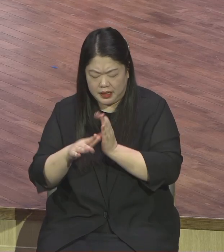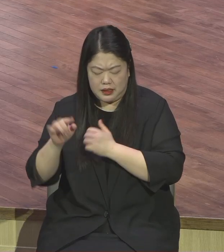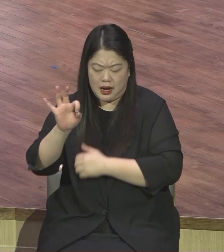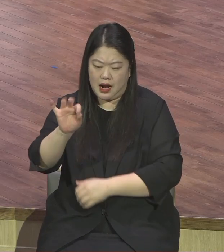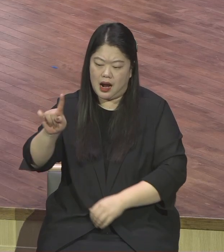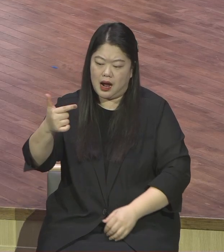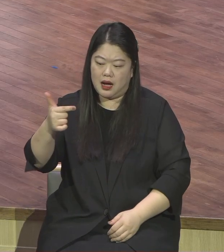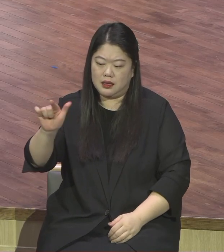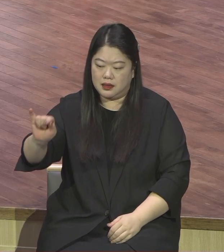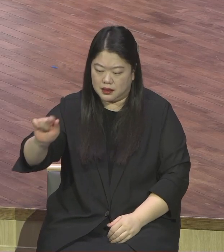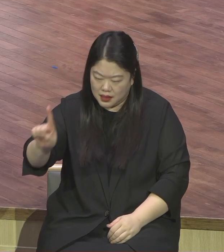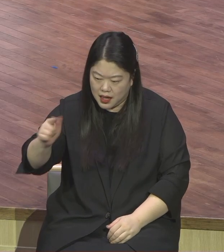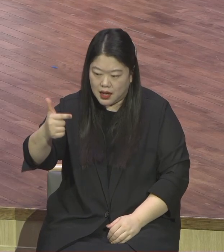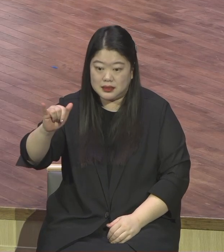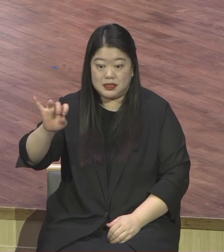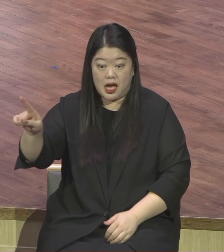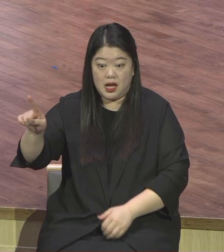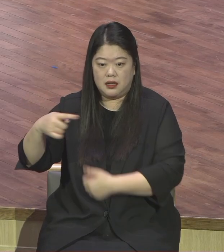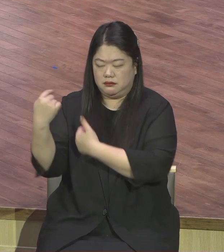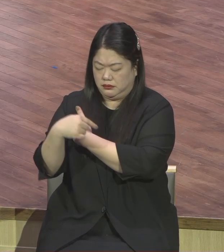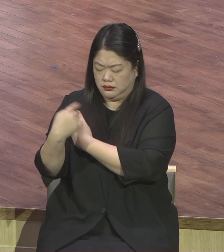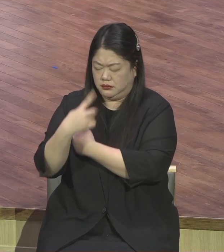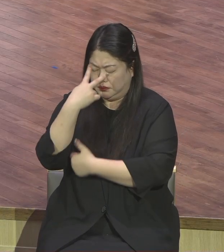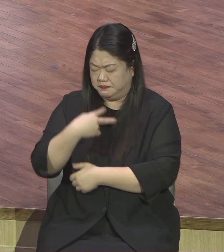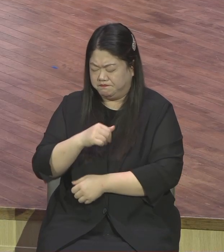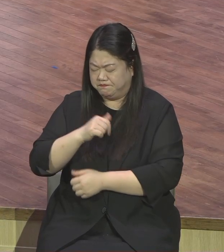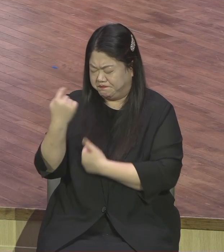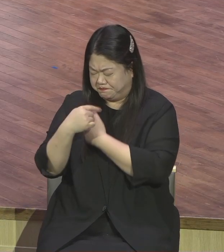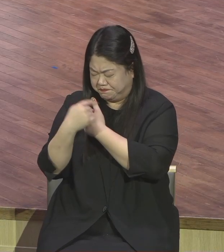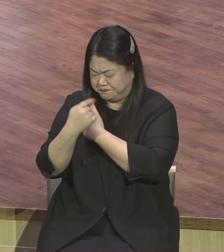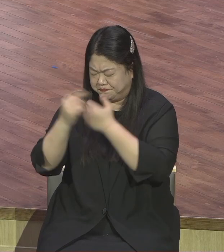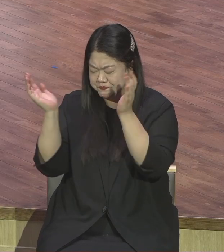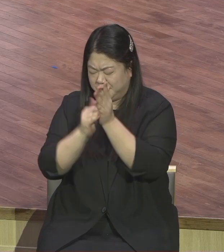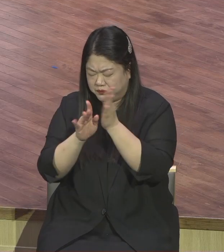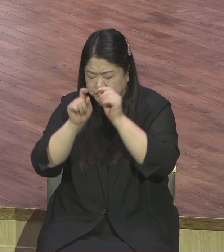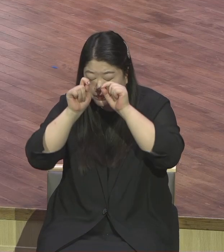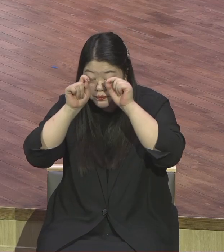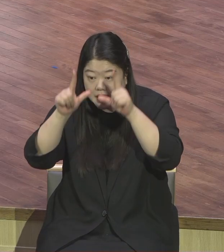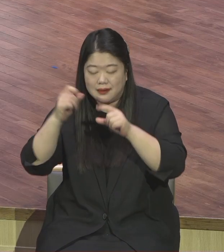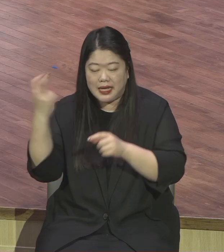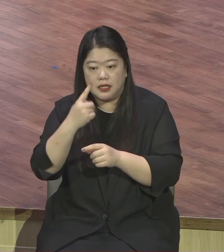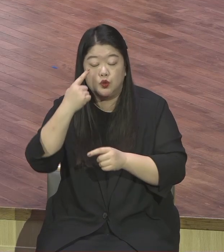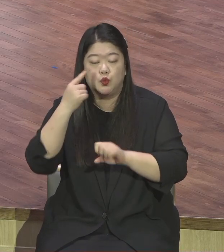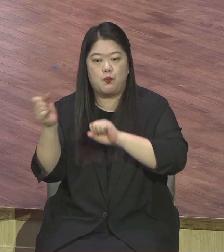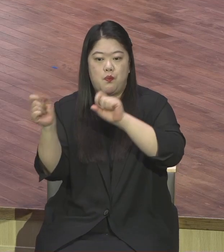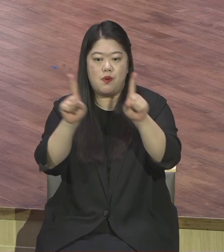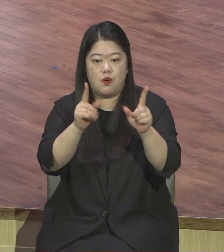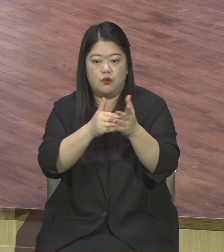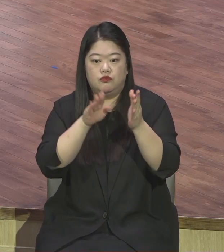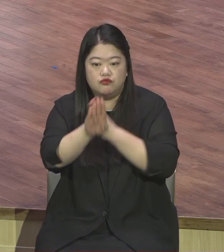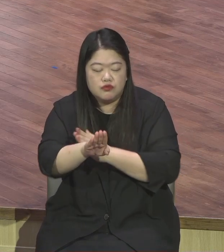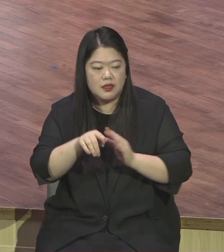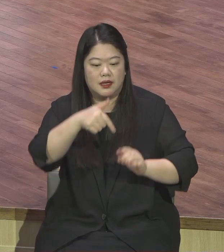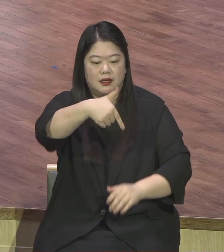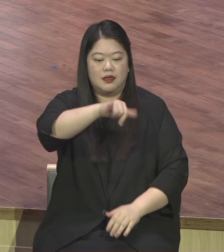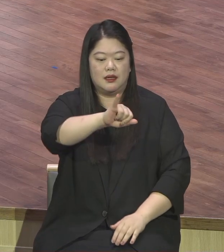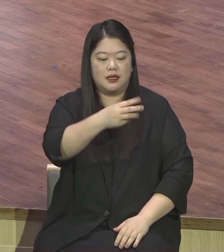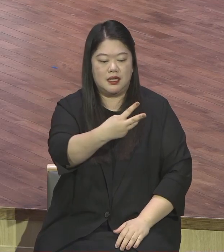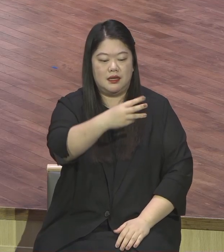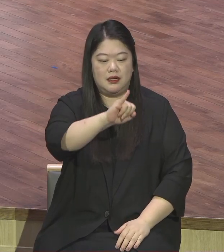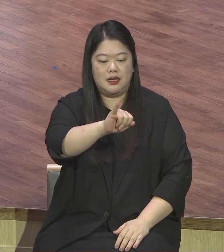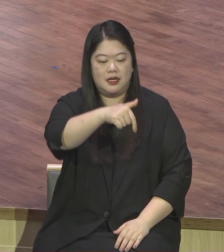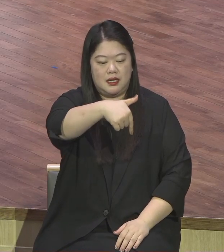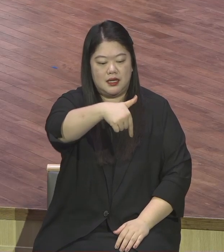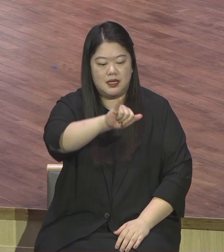오늘 본문 21절에 보면 바울이 수리아를 거쳐 길리기아 지방에 사역했다. 길리기아 지방의 수도가